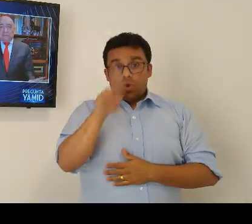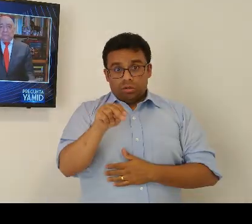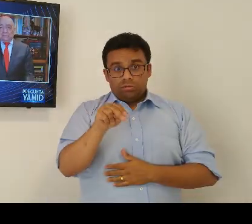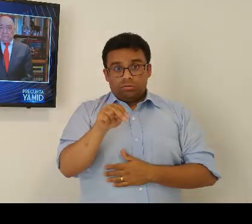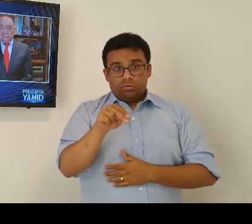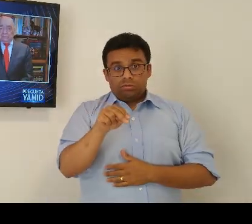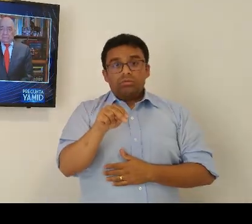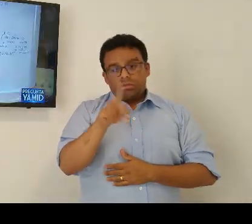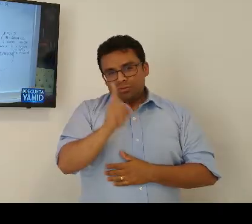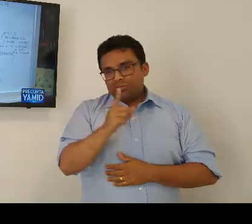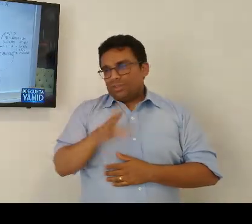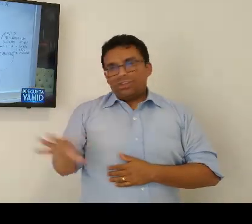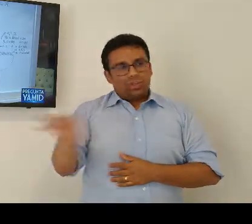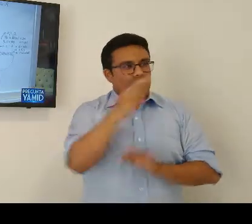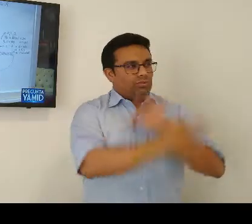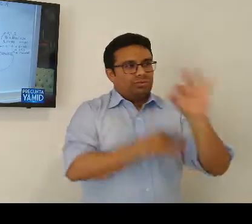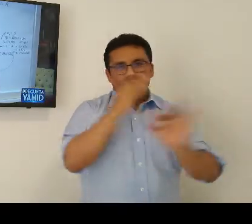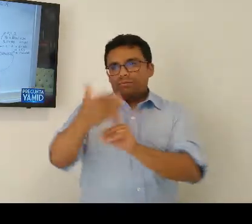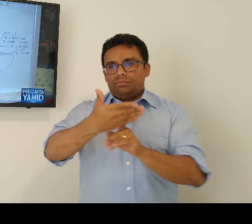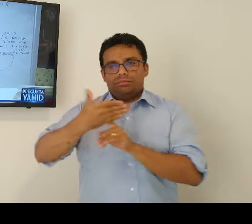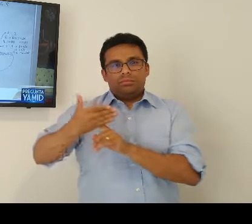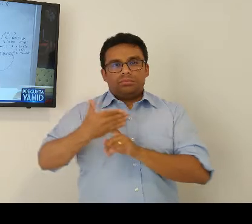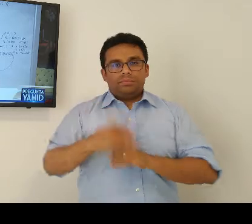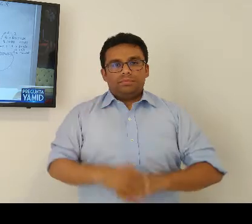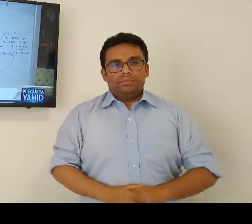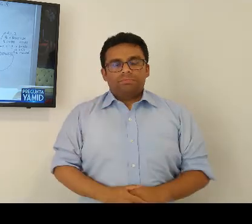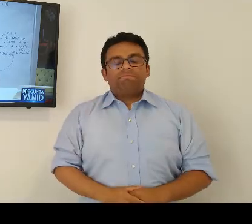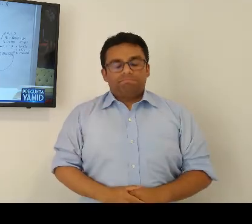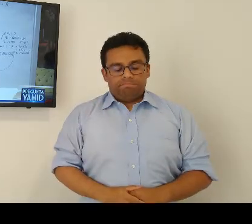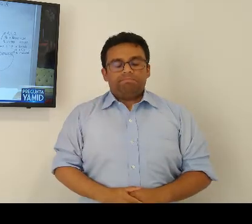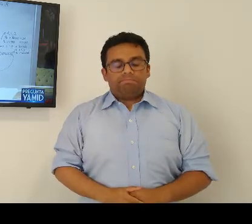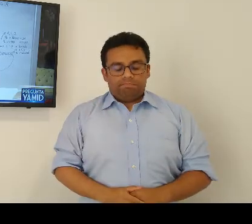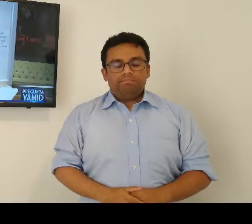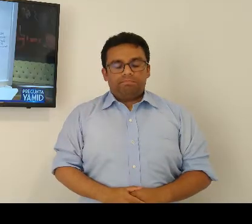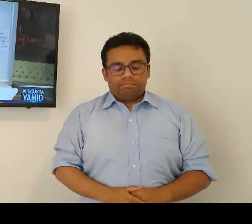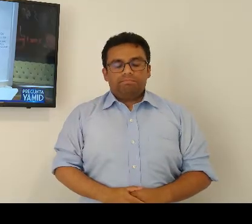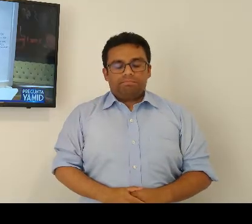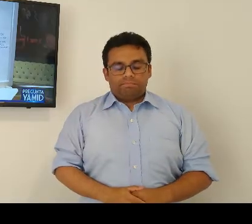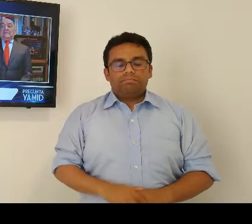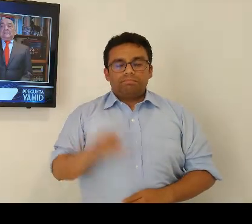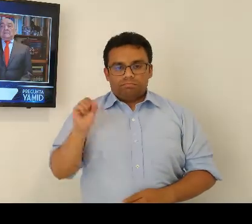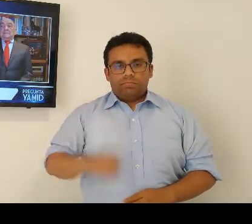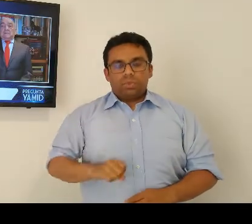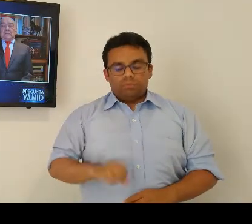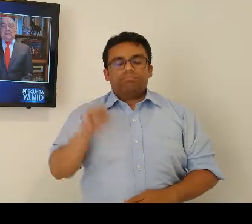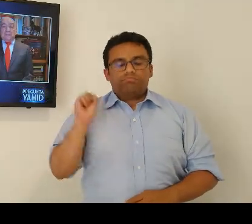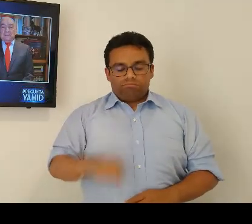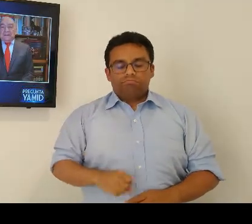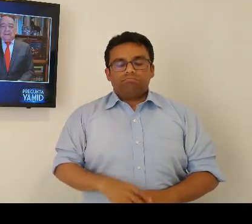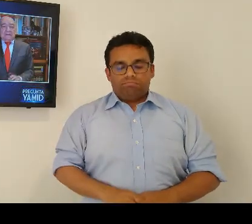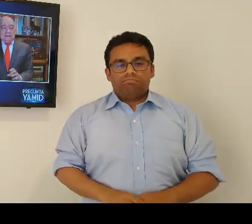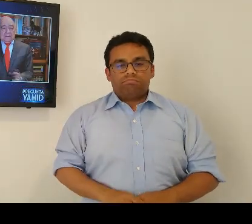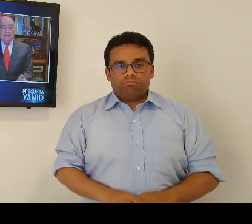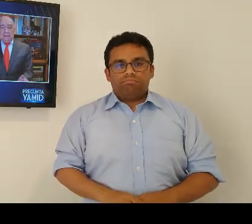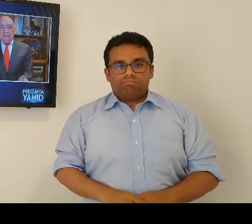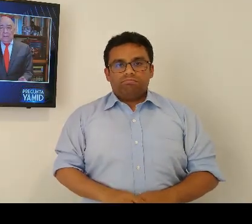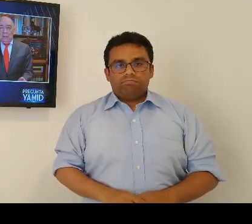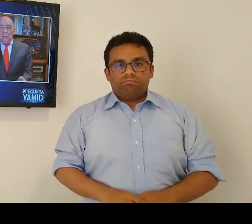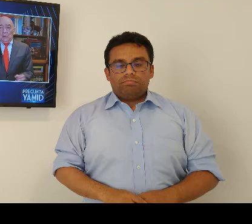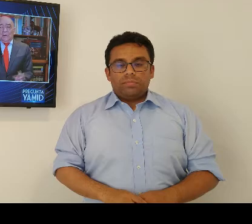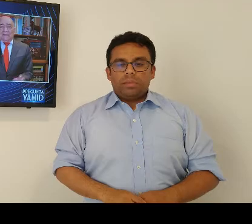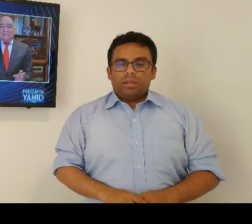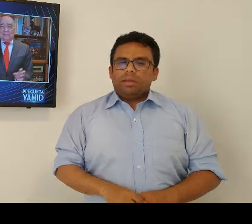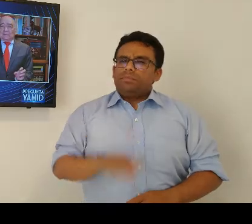para cuidarnos todos. Es posible, Yamil. Señora alcaldesa, miren, en